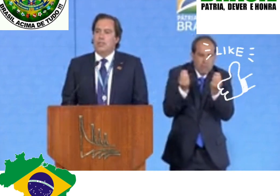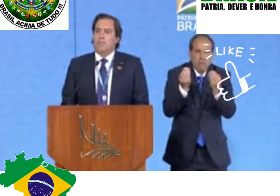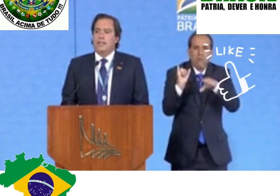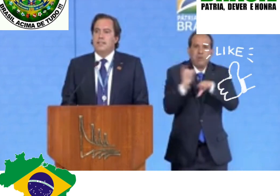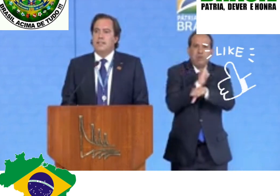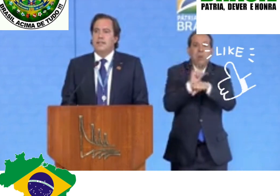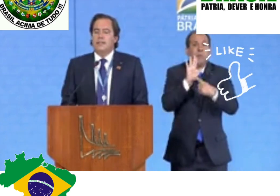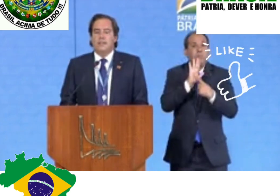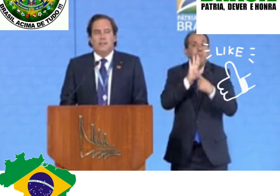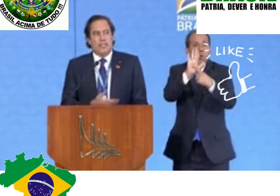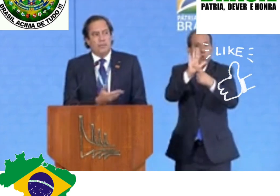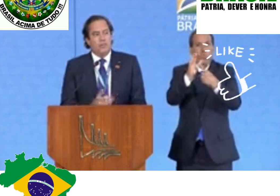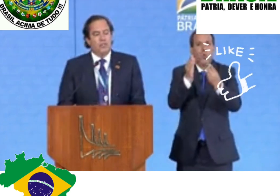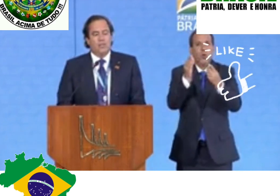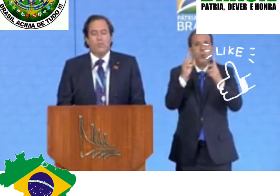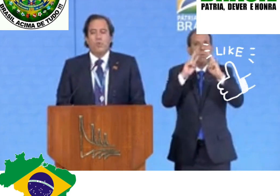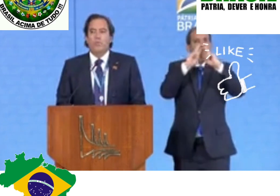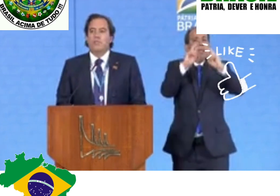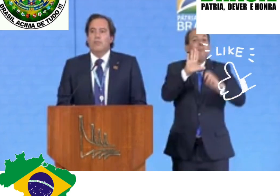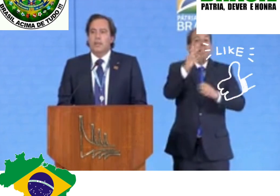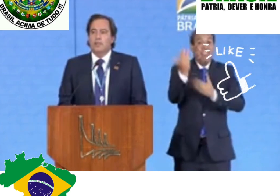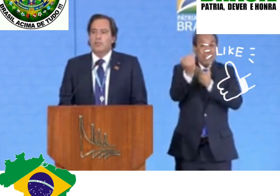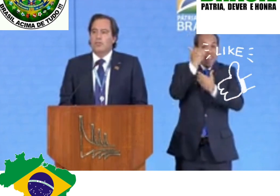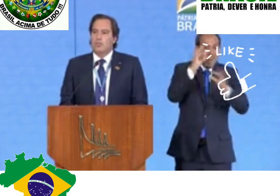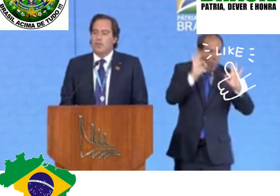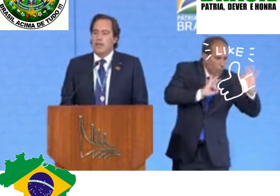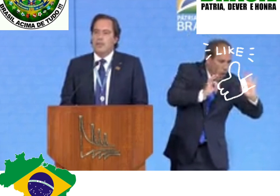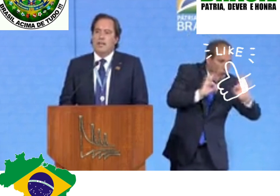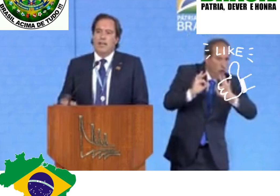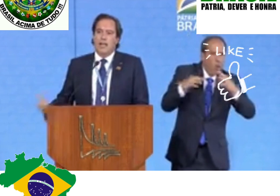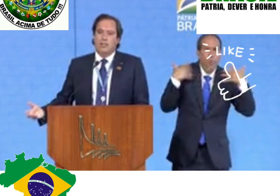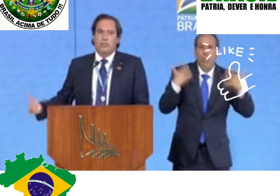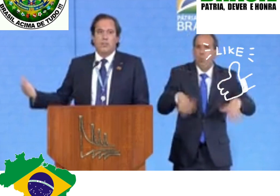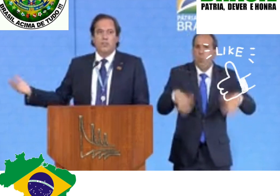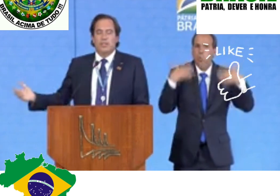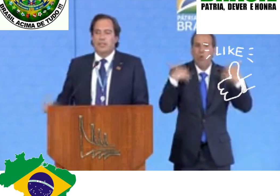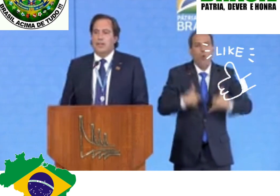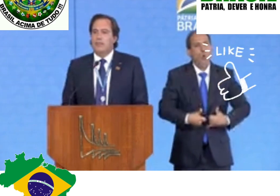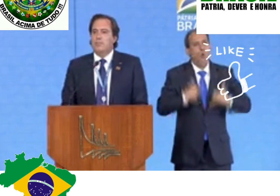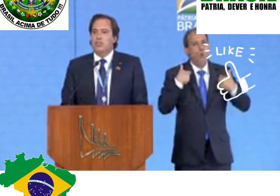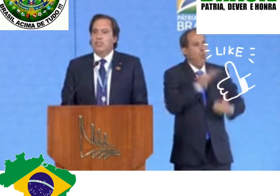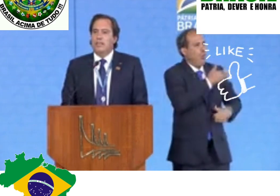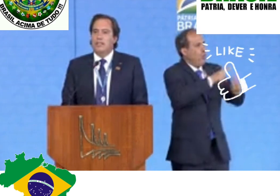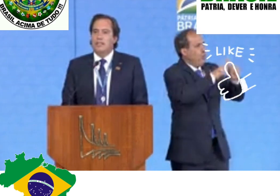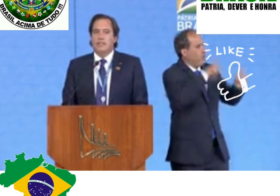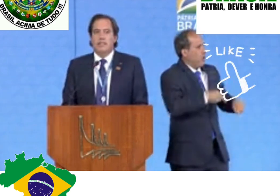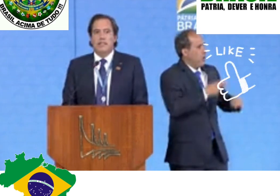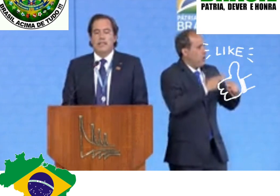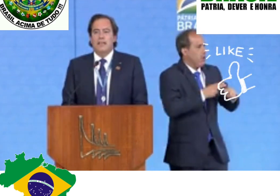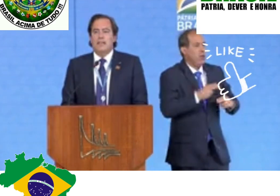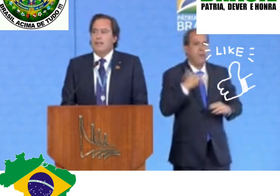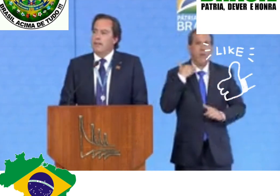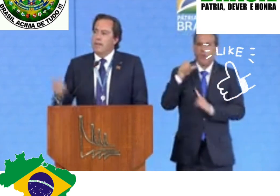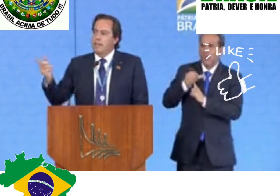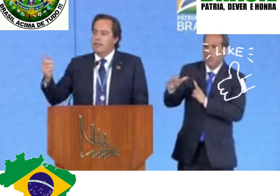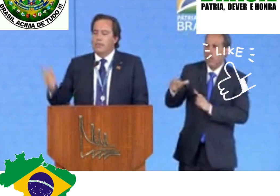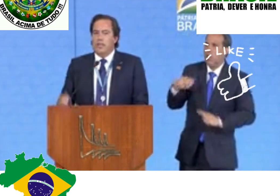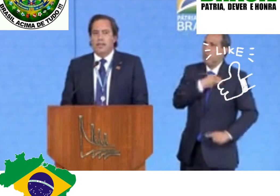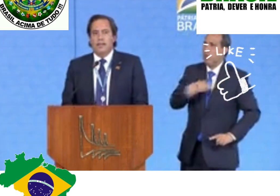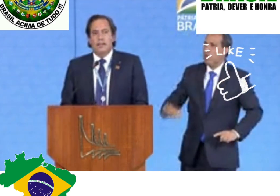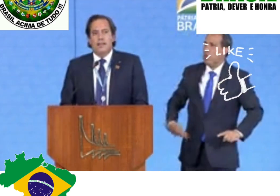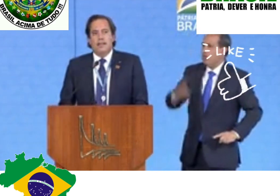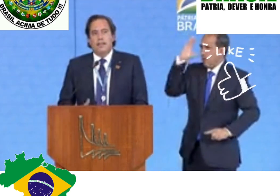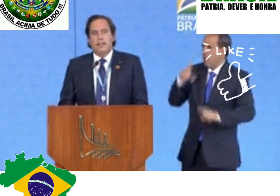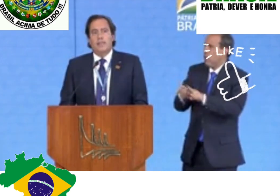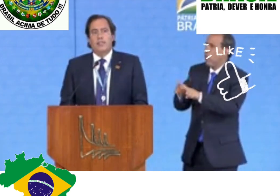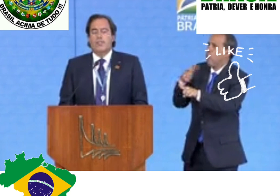deixou transparecer, mas é por isso que eu tenho um orgulho tão grande dos funcionários da Caixa, do Banco Central, do Ministério da Cidadania, o Barreto está por